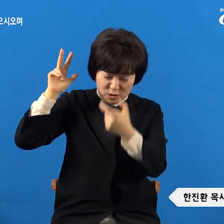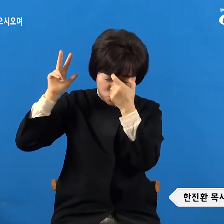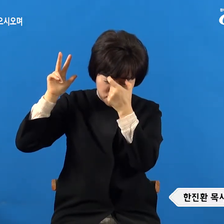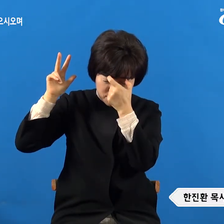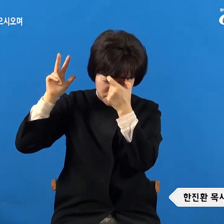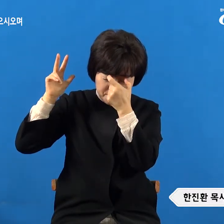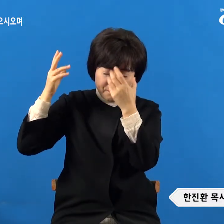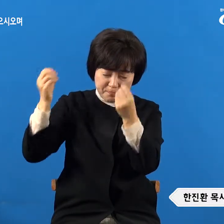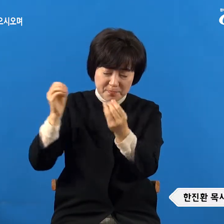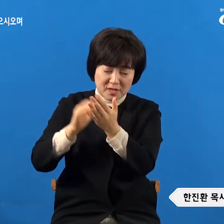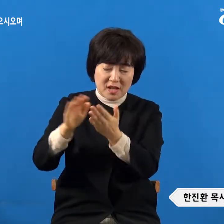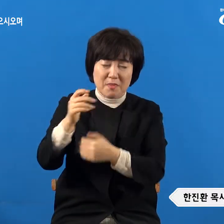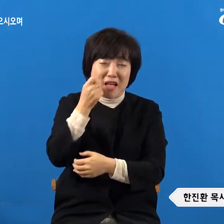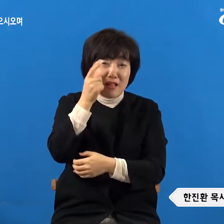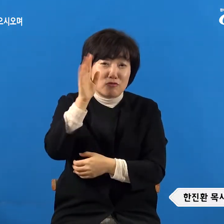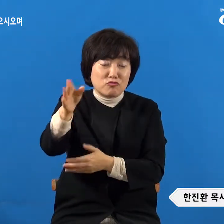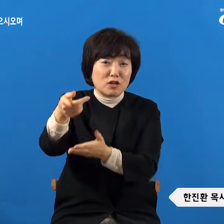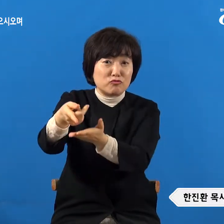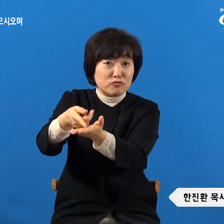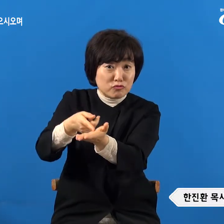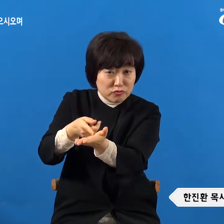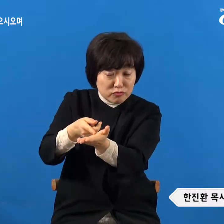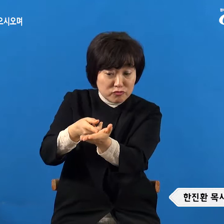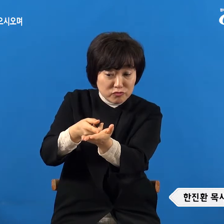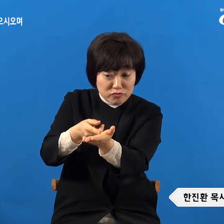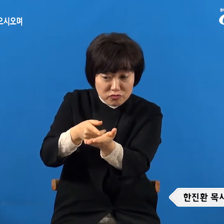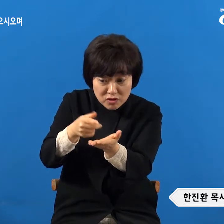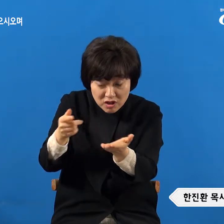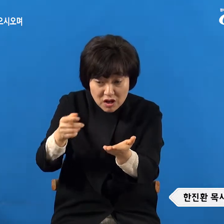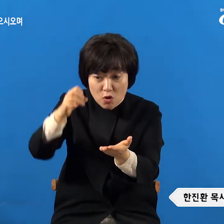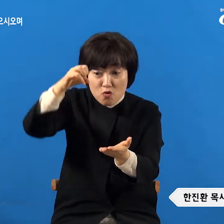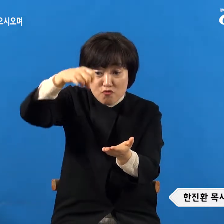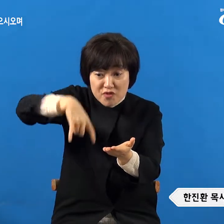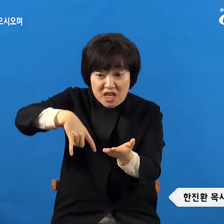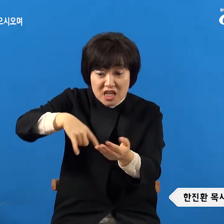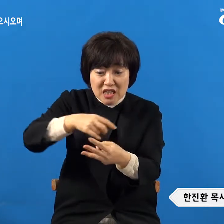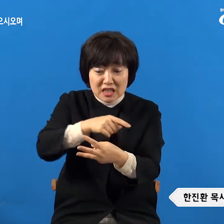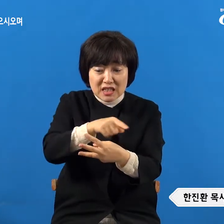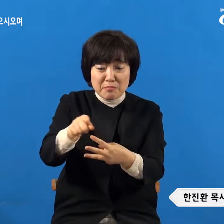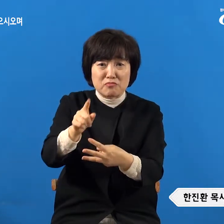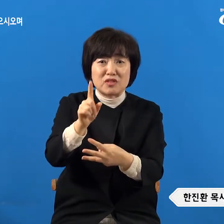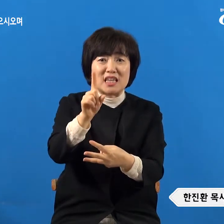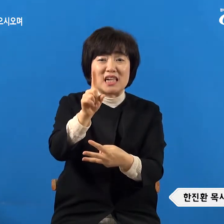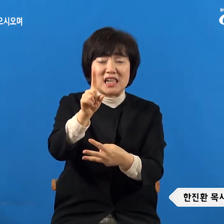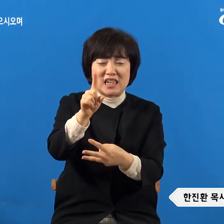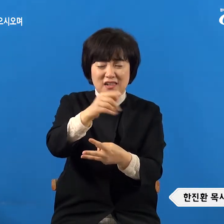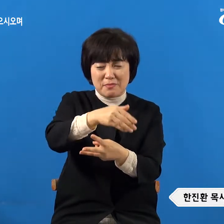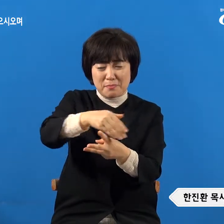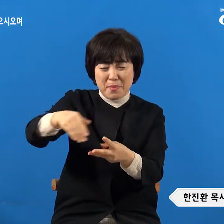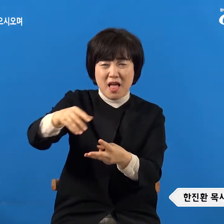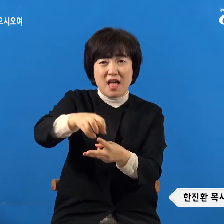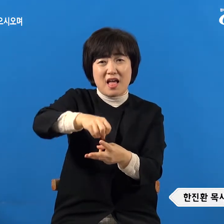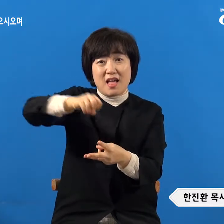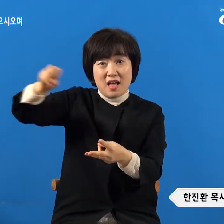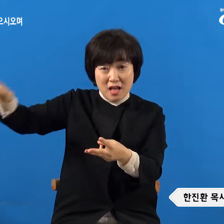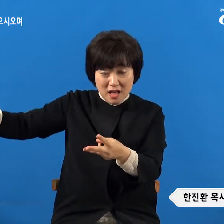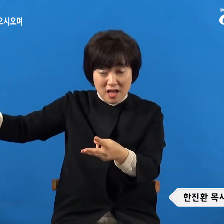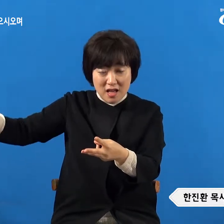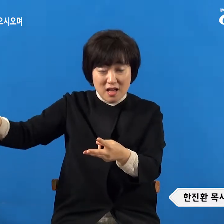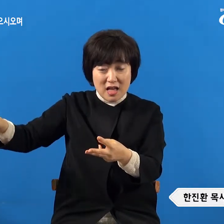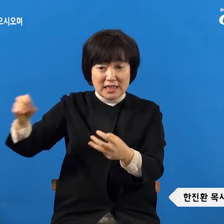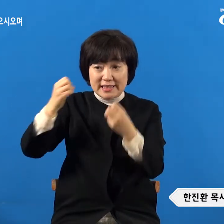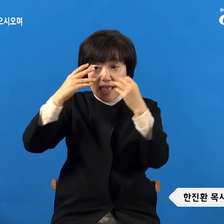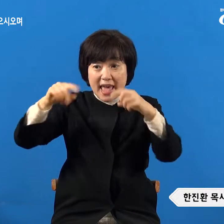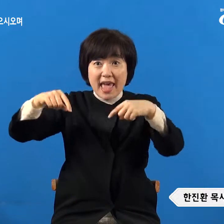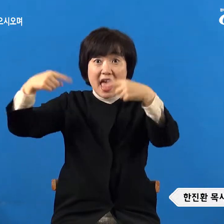한 달 후에 수술을 했는데 위를 3분의 2나 도려내는 대수술을 했습니다. 그리고 새해가